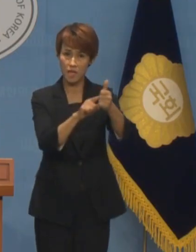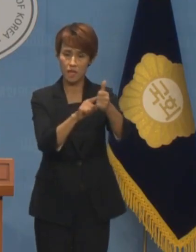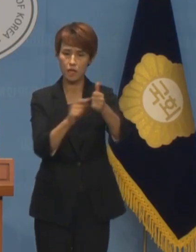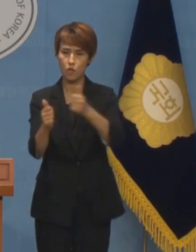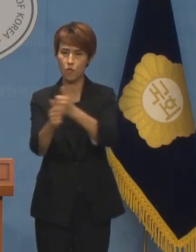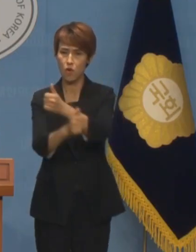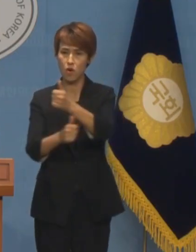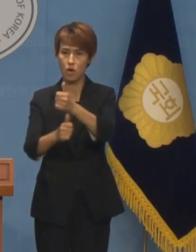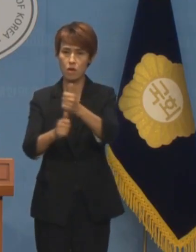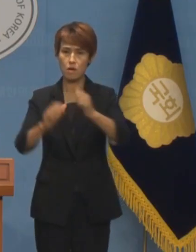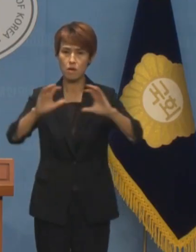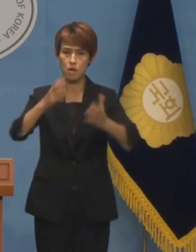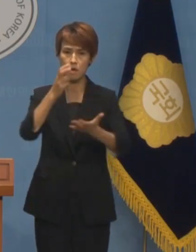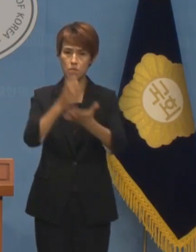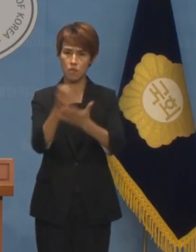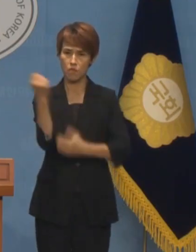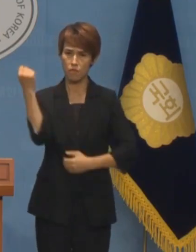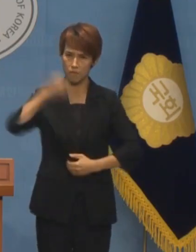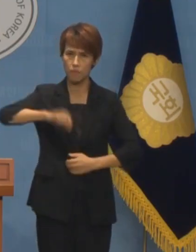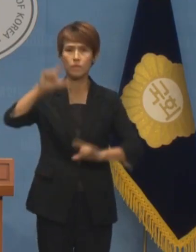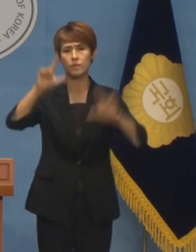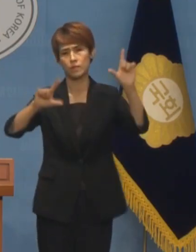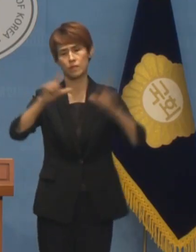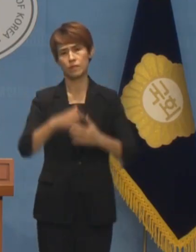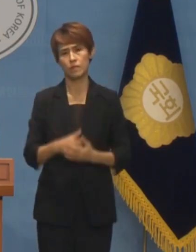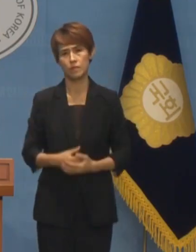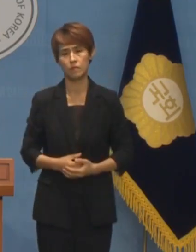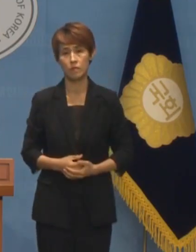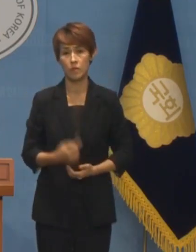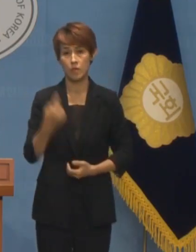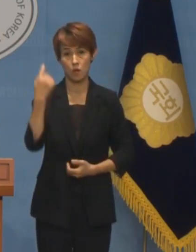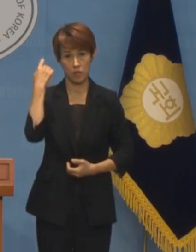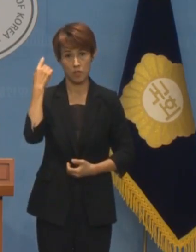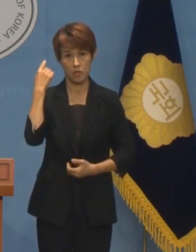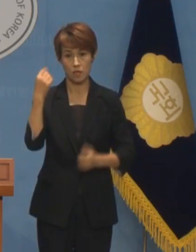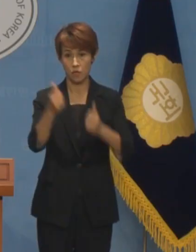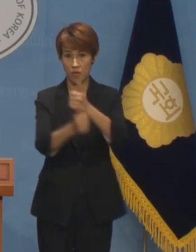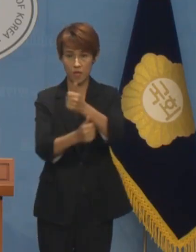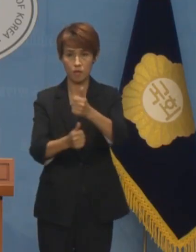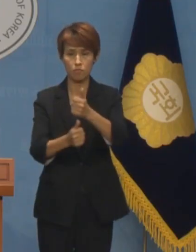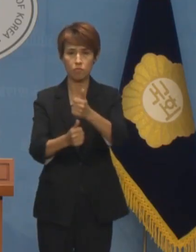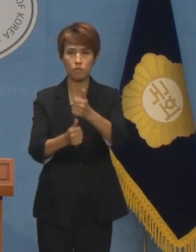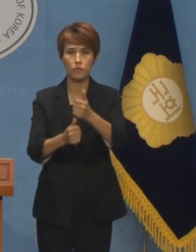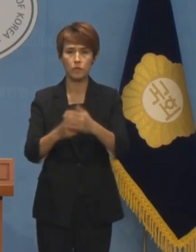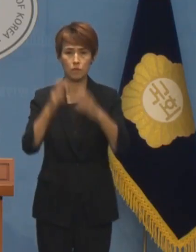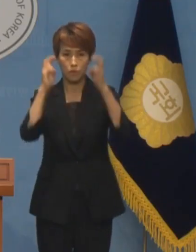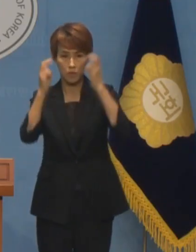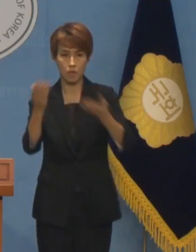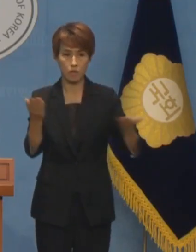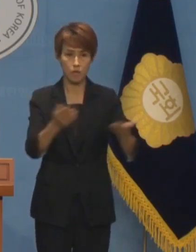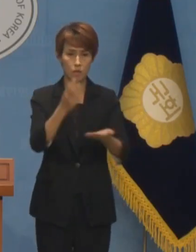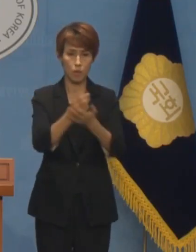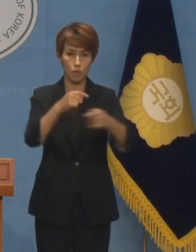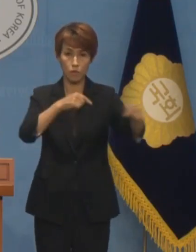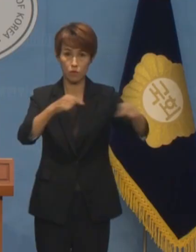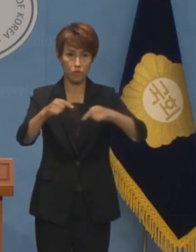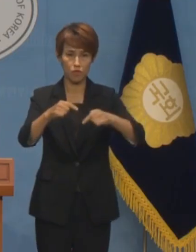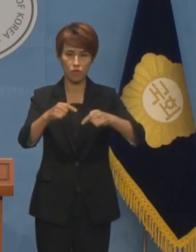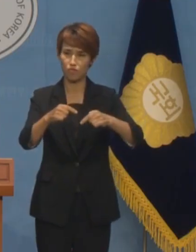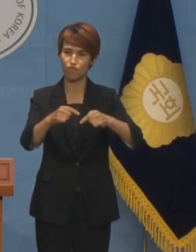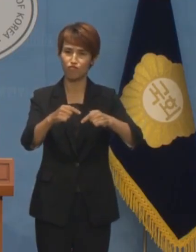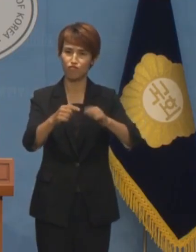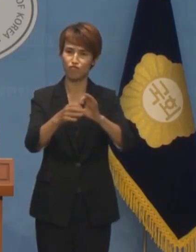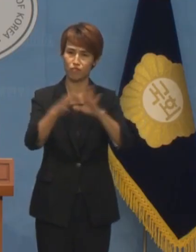법사위의 반헌법적 폭주 형태입니다. 어제 법사위는 노사법치주의를 정면으로 부정하고